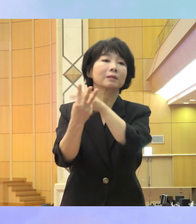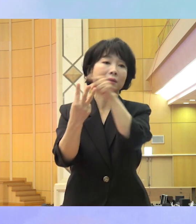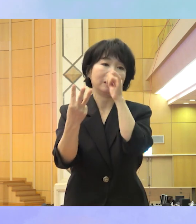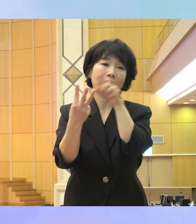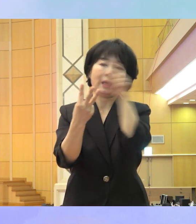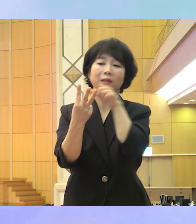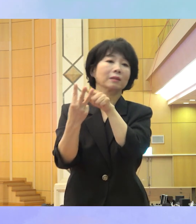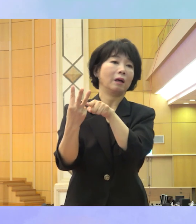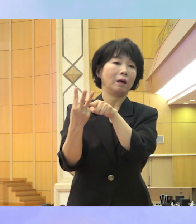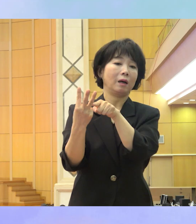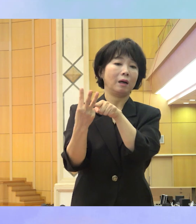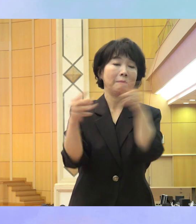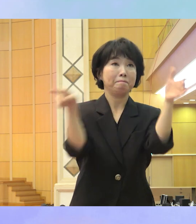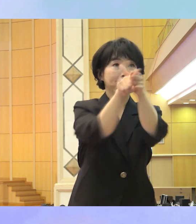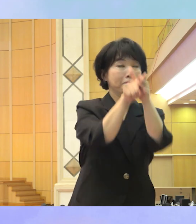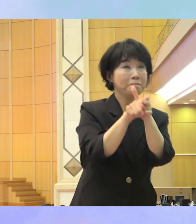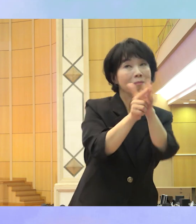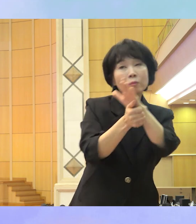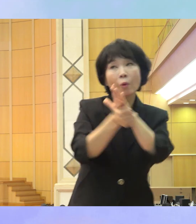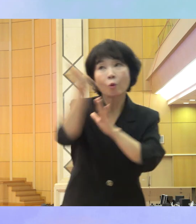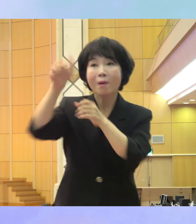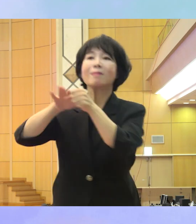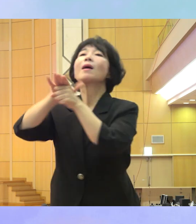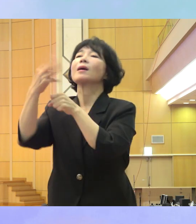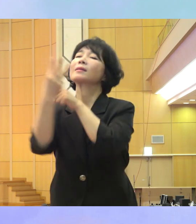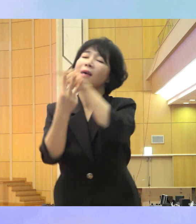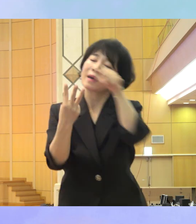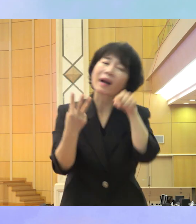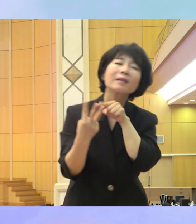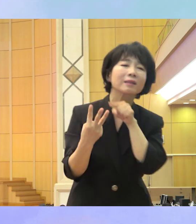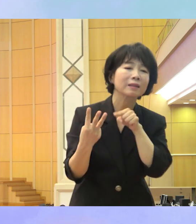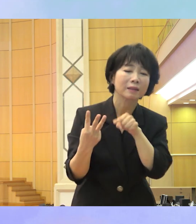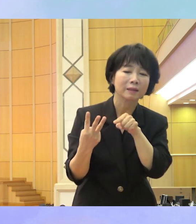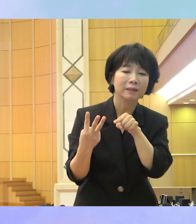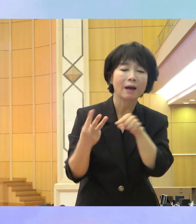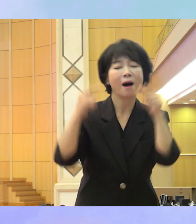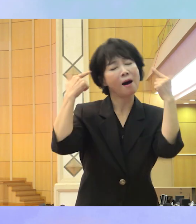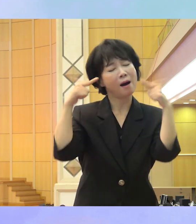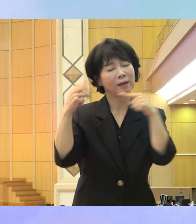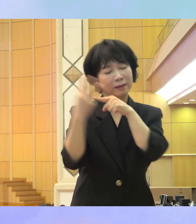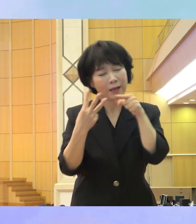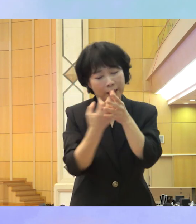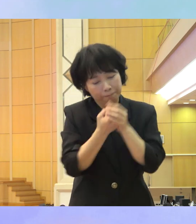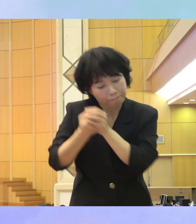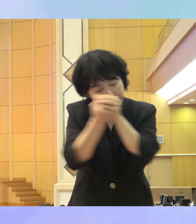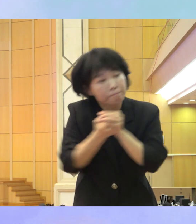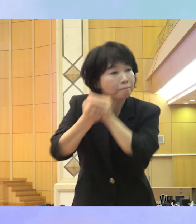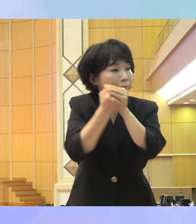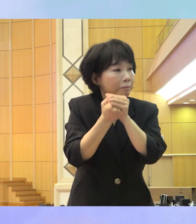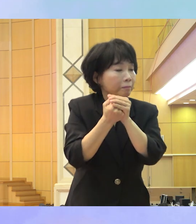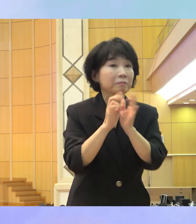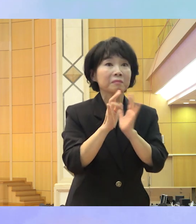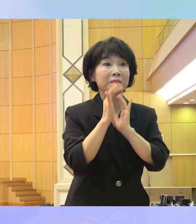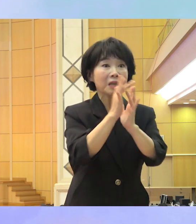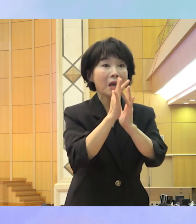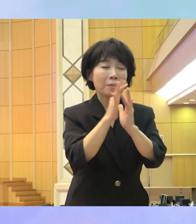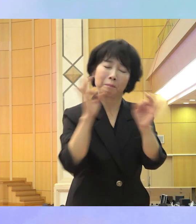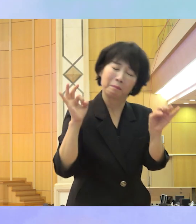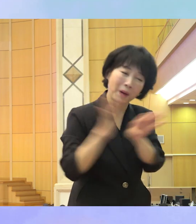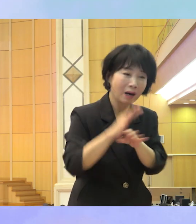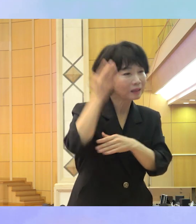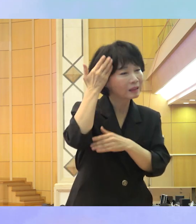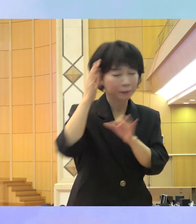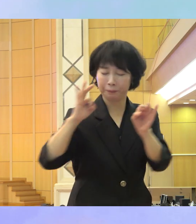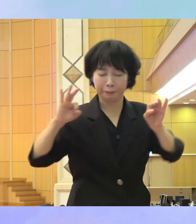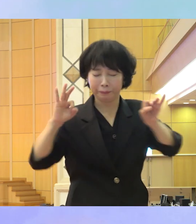나와요. 믿음, 소망, 사랑 이 3가지는 항상 있을 것인데 예언도 방언도 지식도